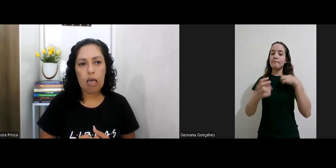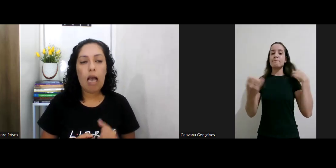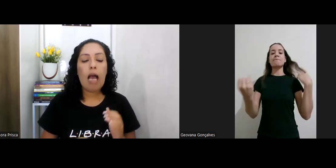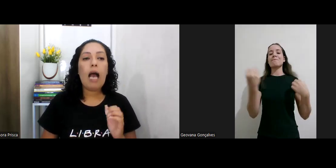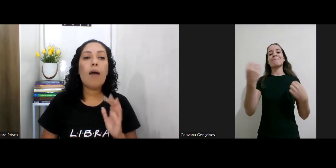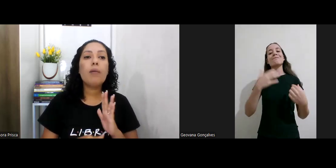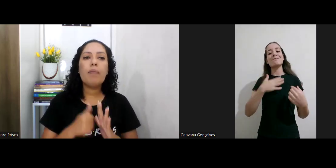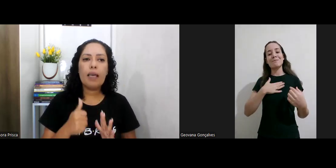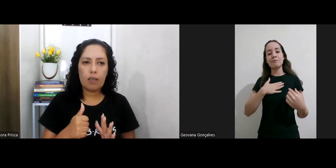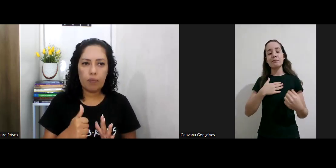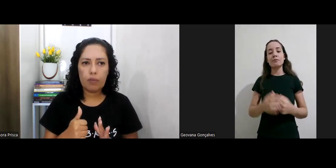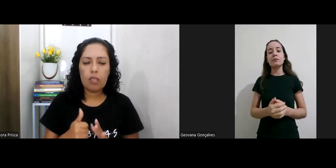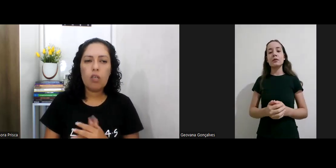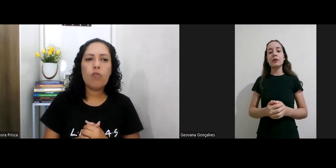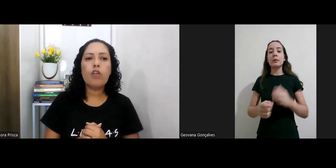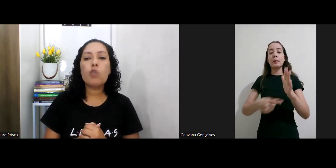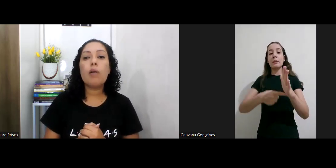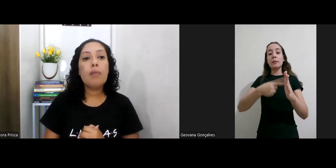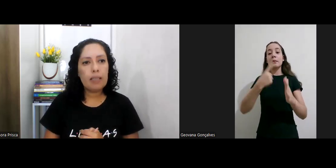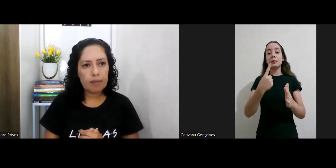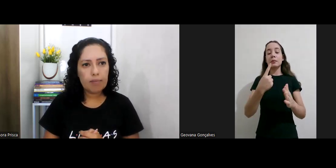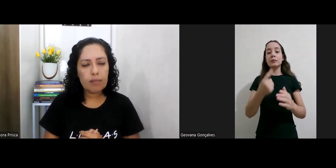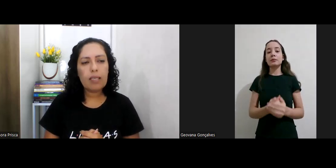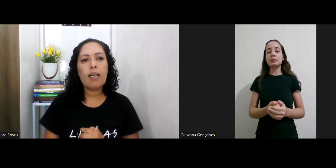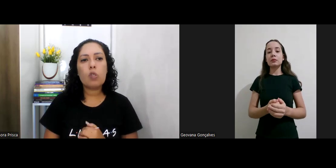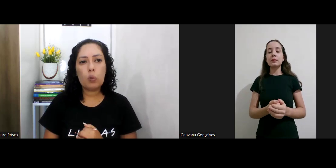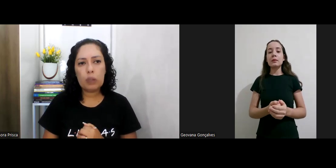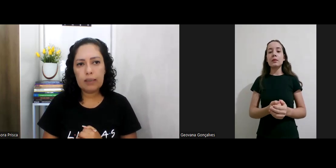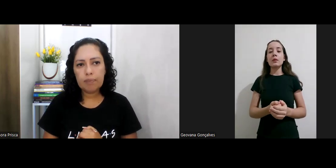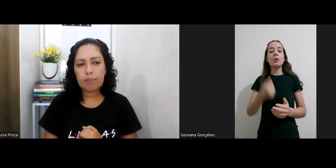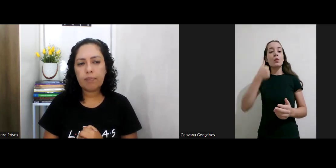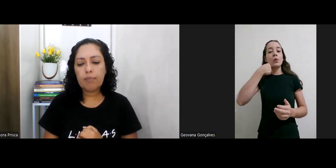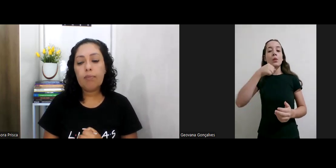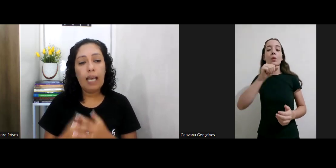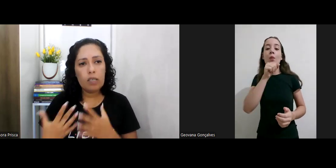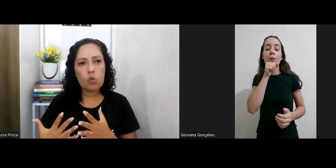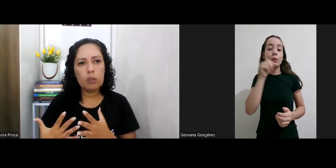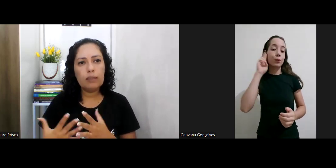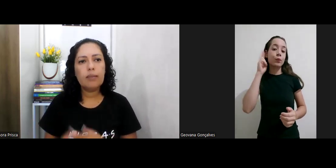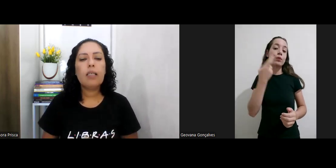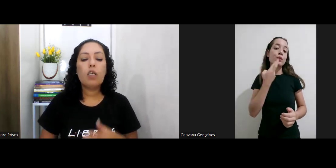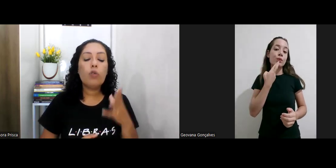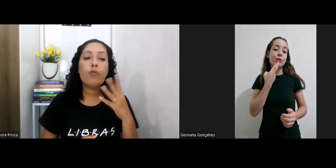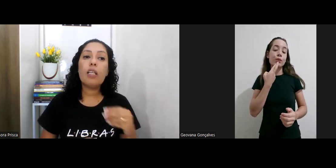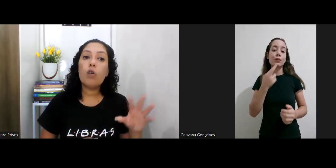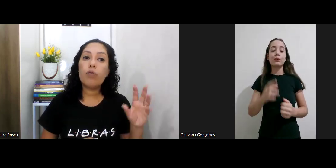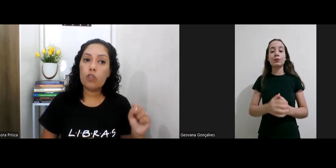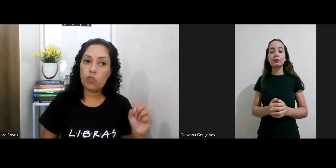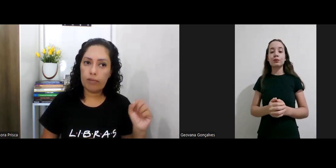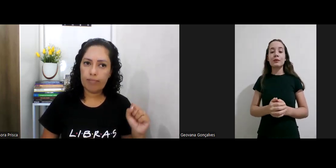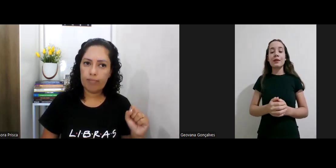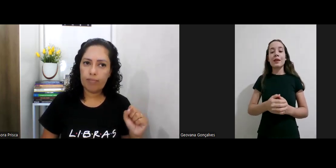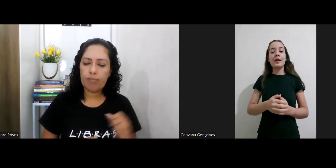impactantes. A primeira foi de uma mãe que era surda, é surda, e o filho